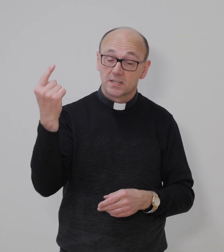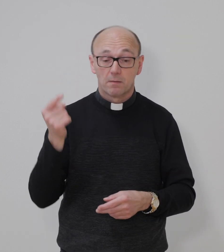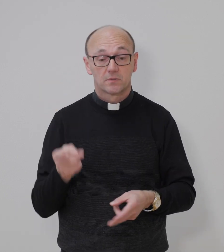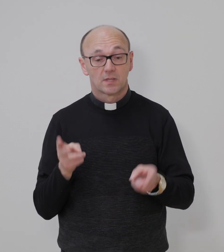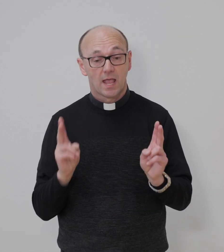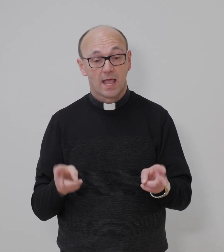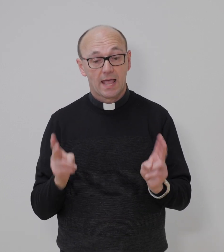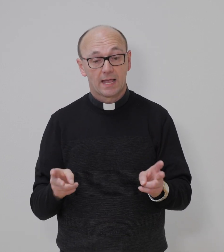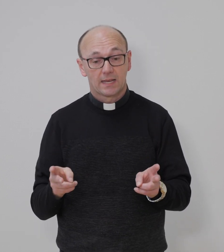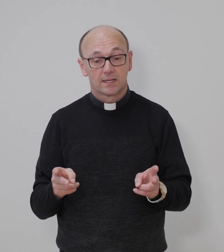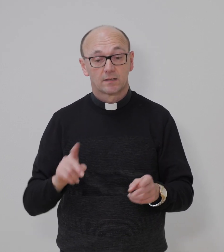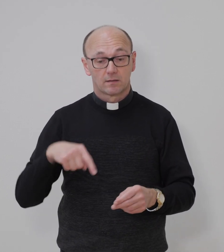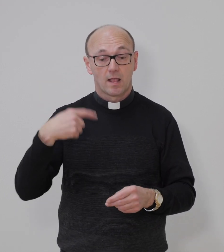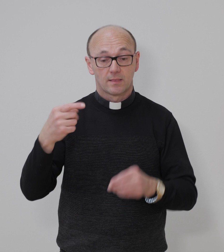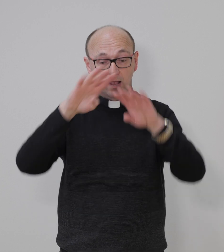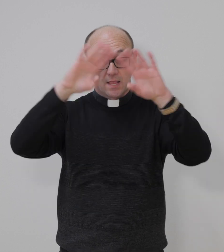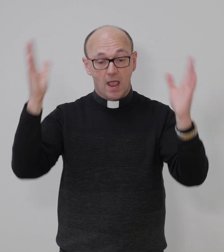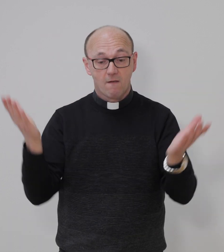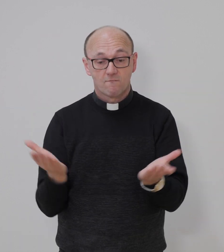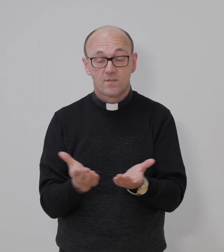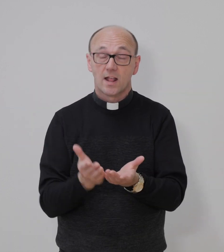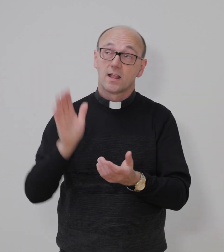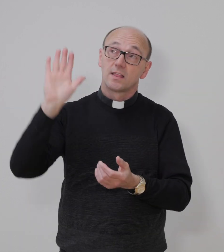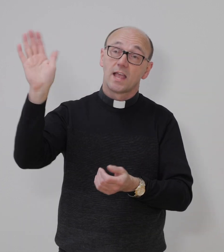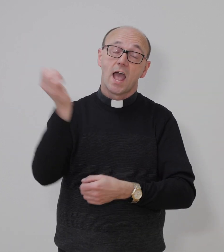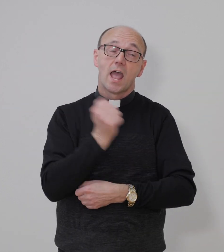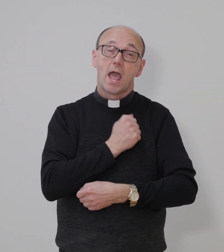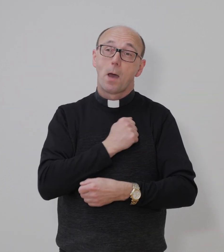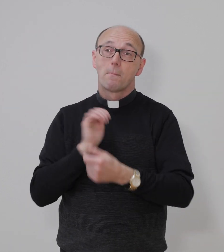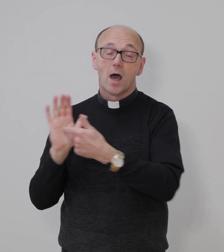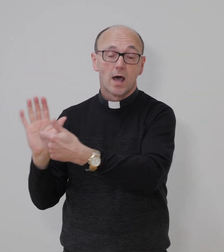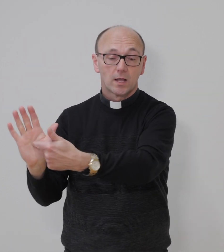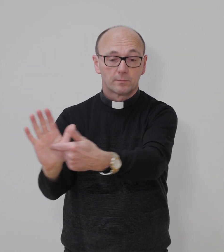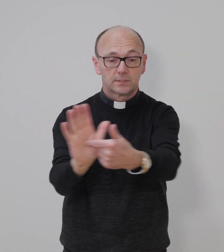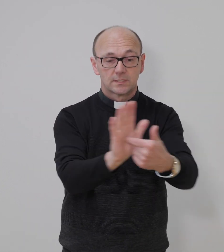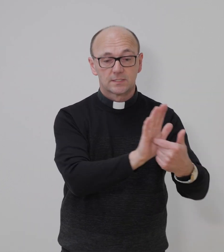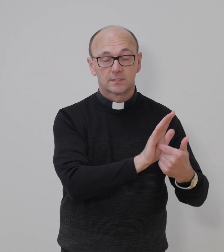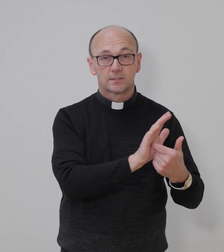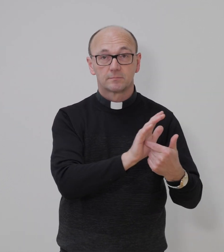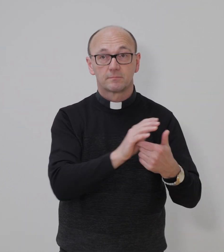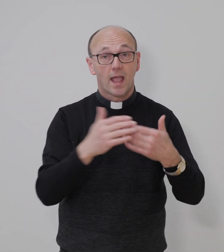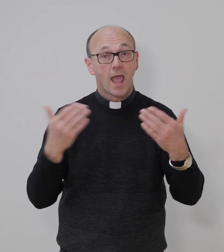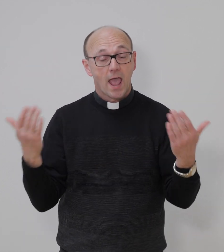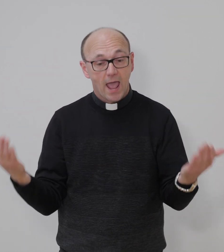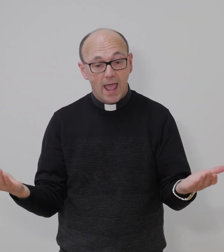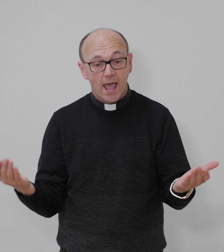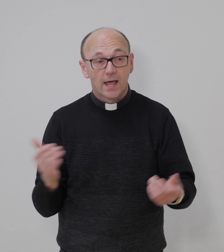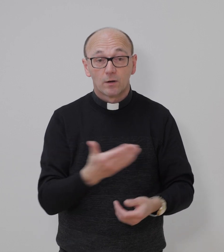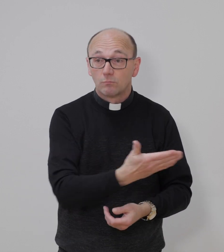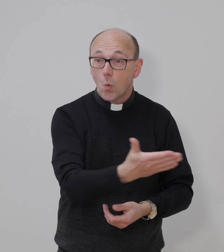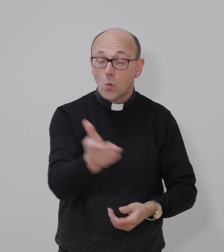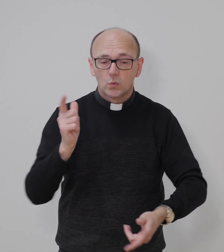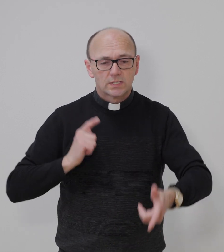dann zeige dich voll Erbarmen dieser